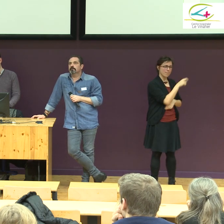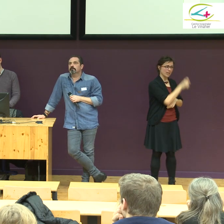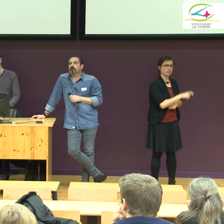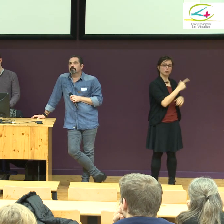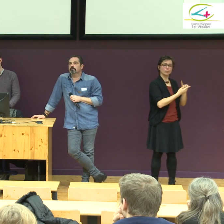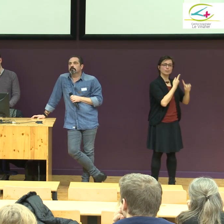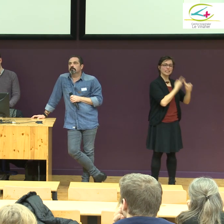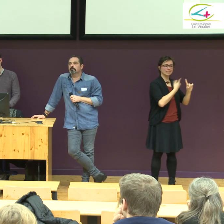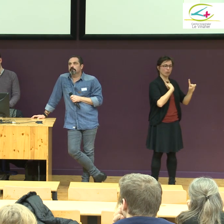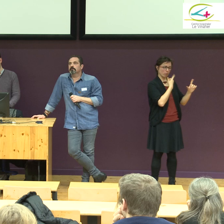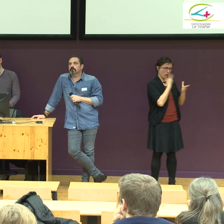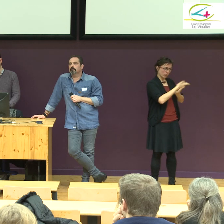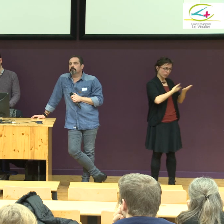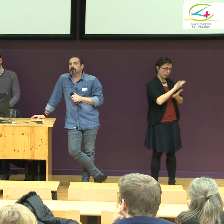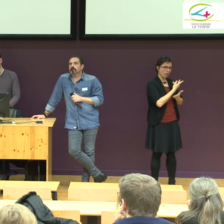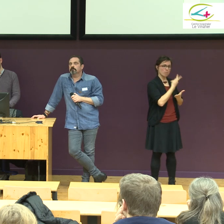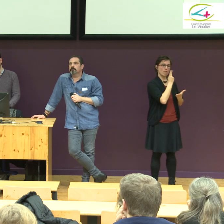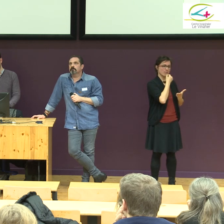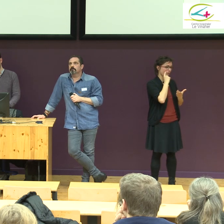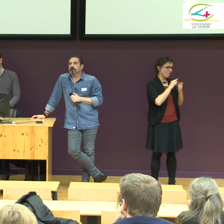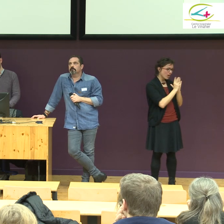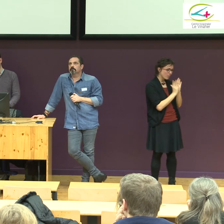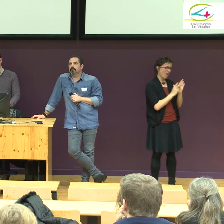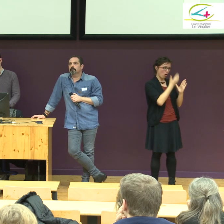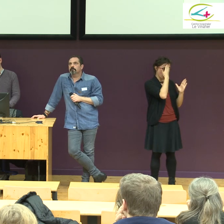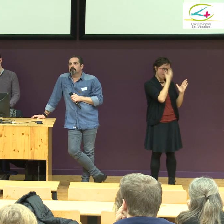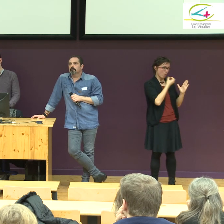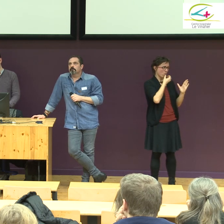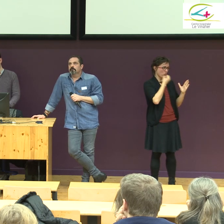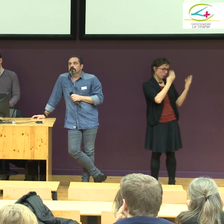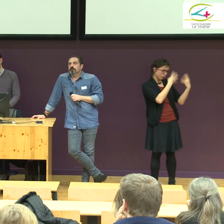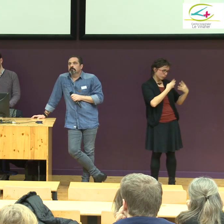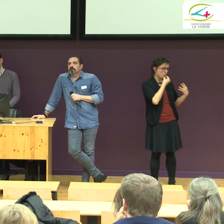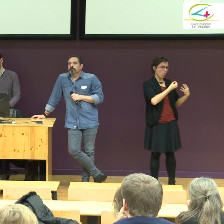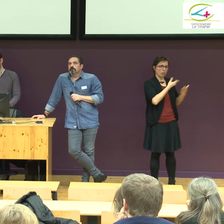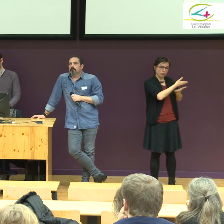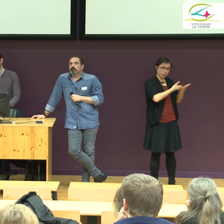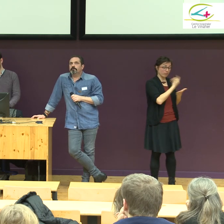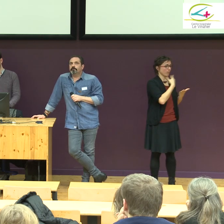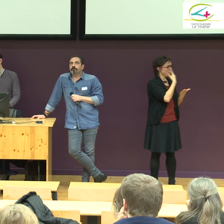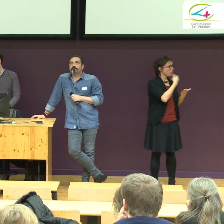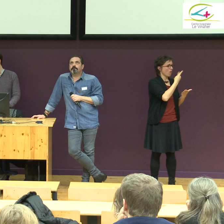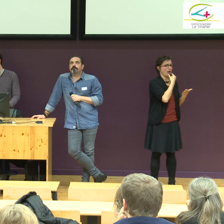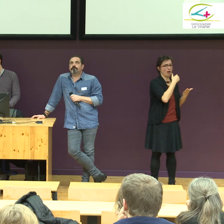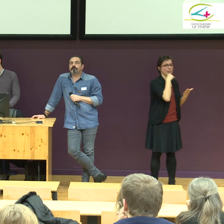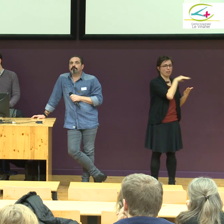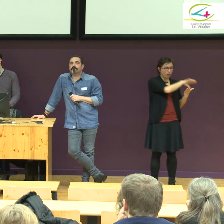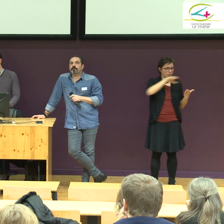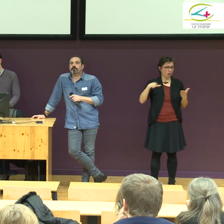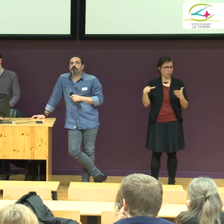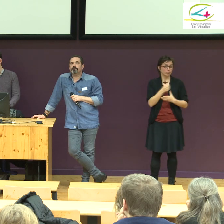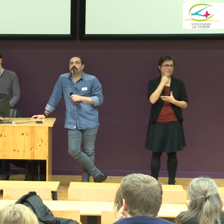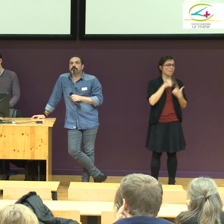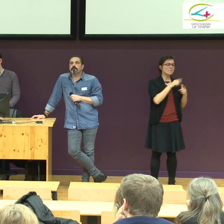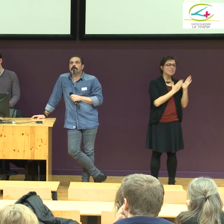du coup il y avait une identification de l'urgence réelle de la prise en charge qui était beaucoup plus simple. C'est-à-dire qu'en gros, à l'autre bout du fil,